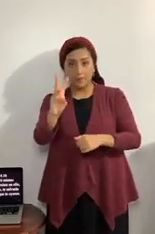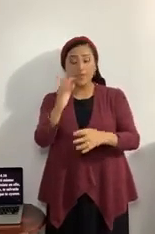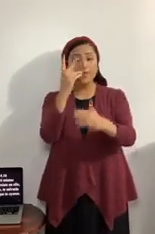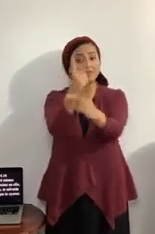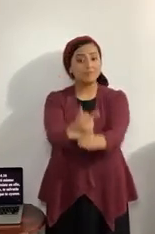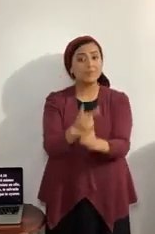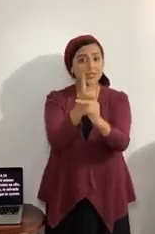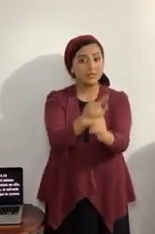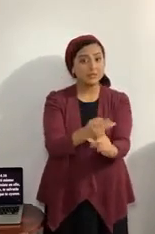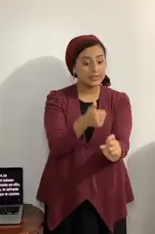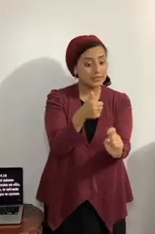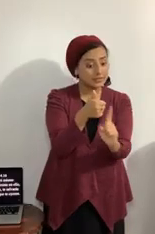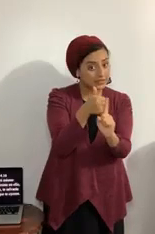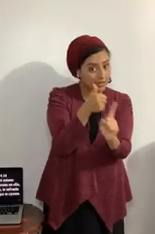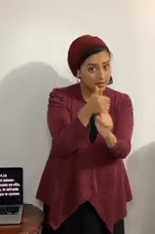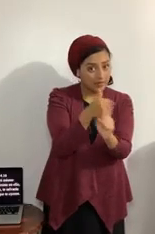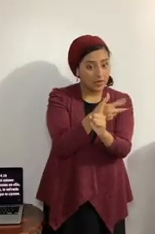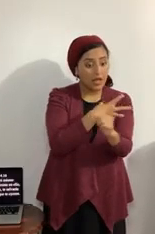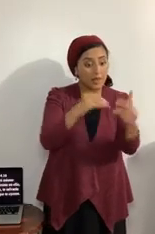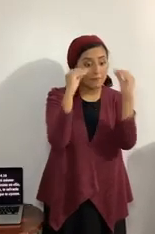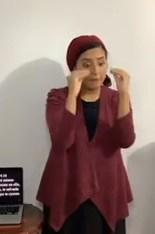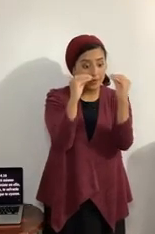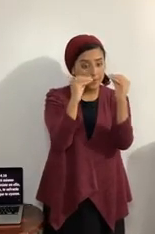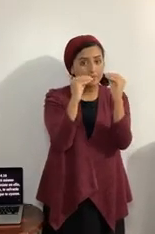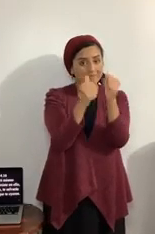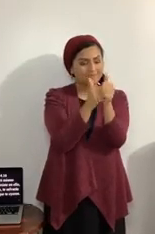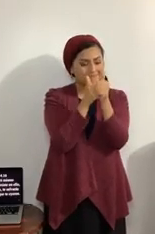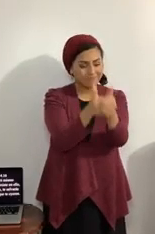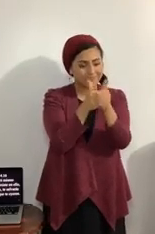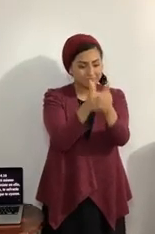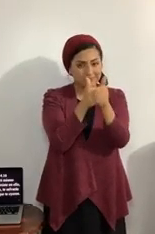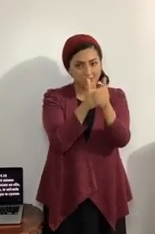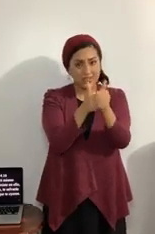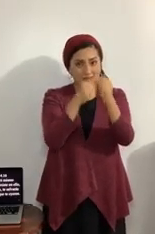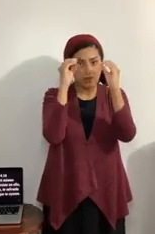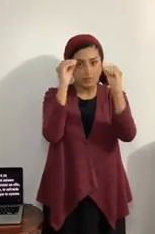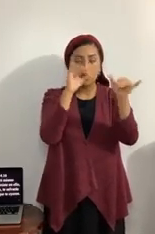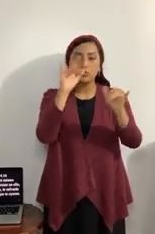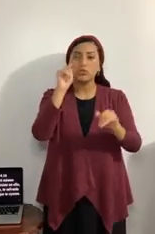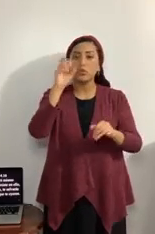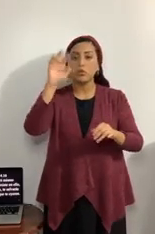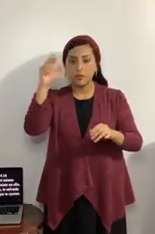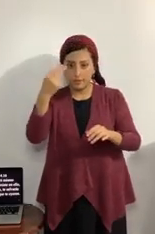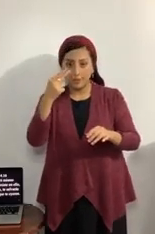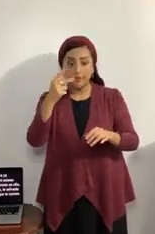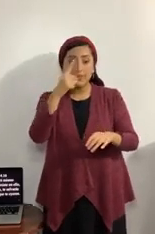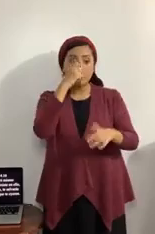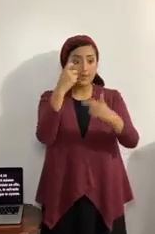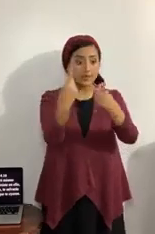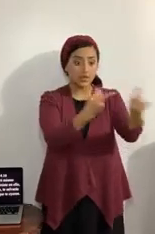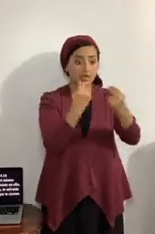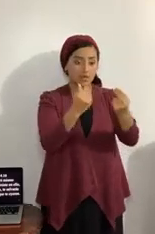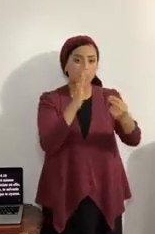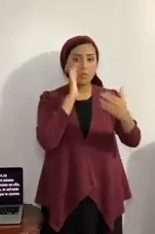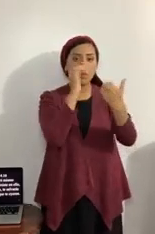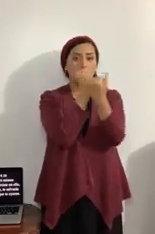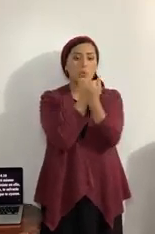ti mismo y de la doctrina, persiste en ello. La doctrina es la Torah. Pues haciendo esto te salvarás